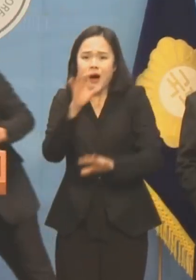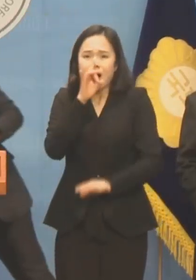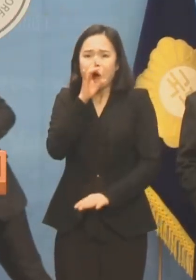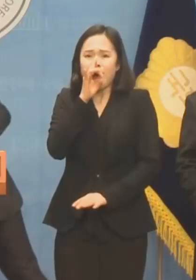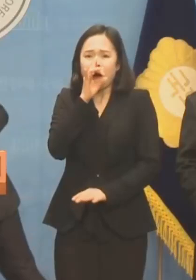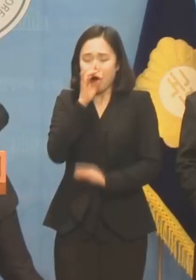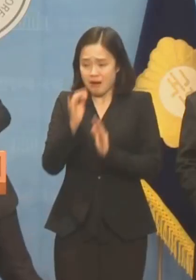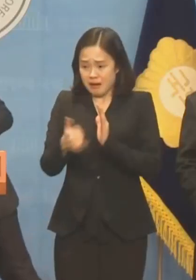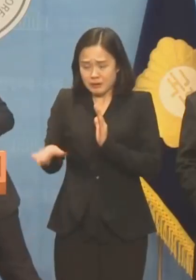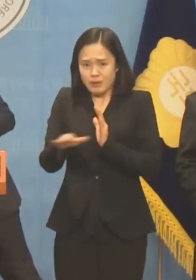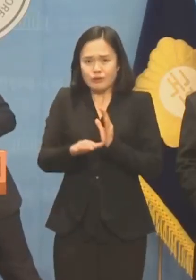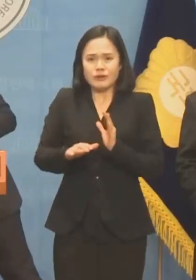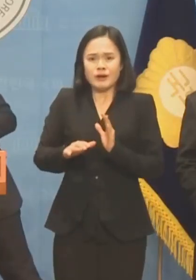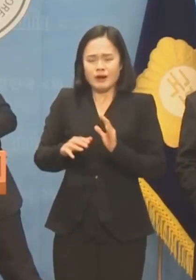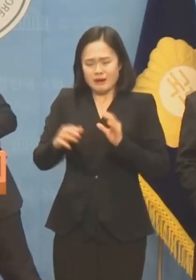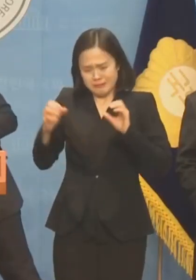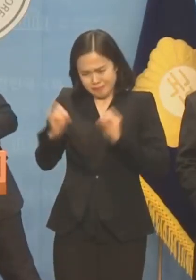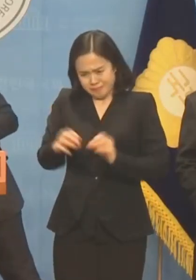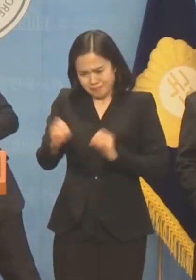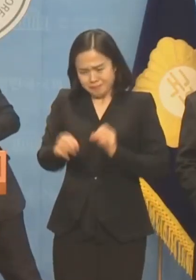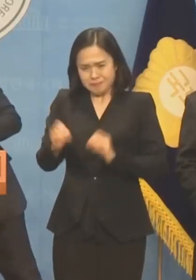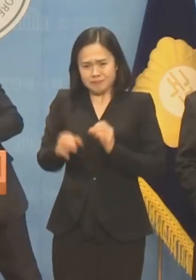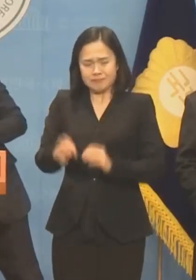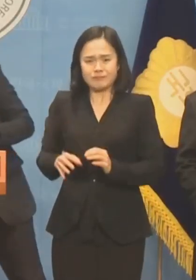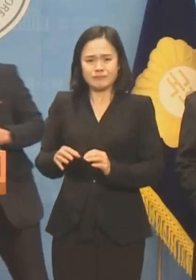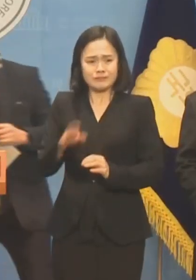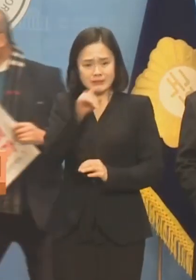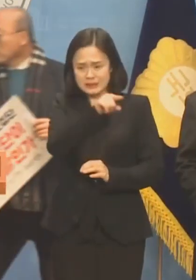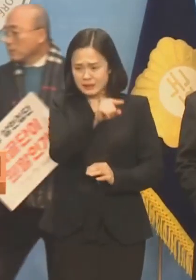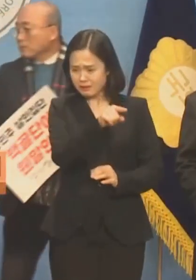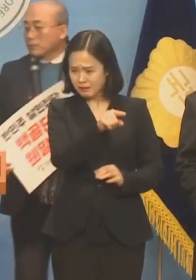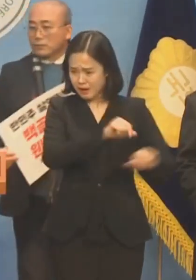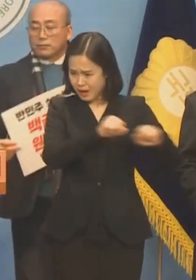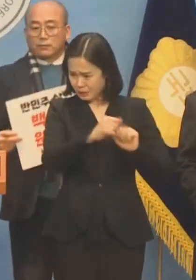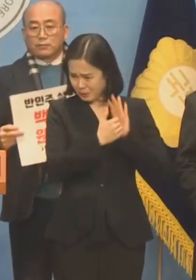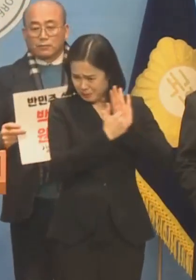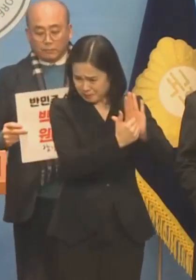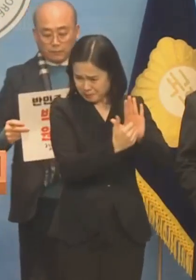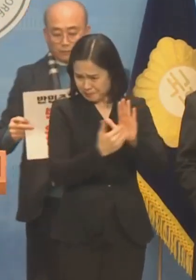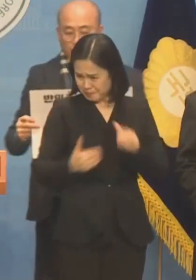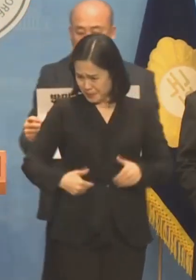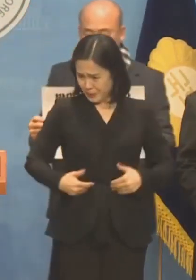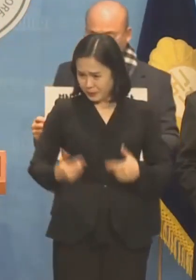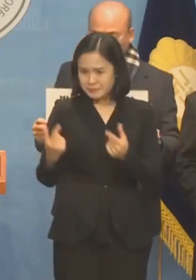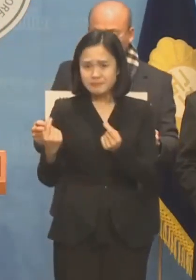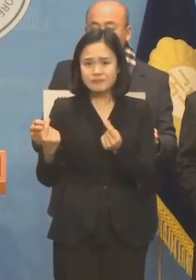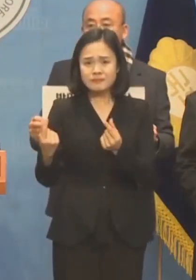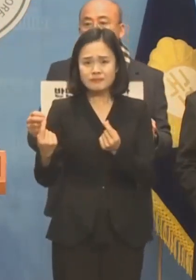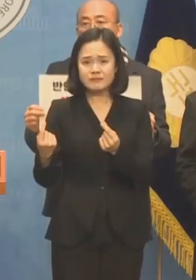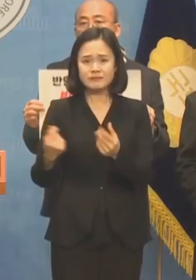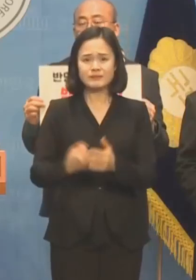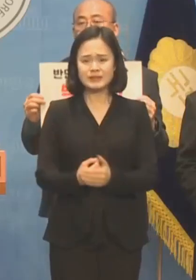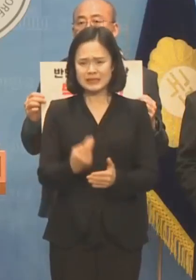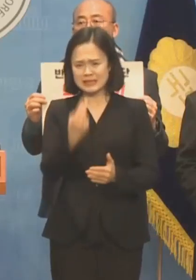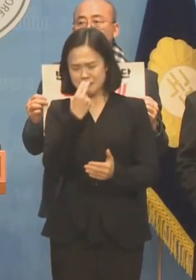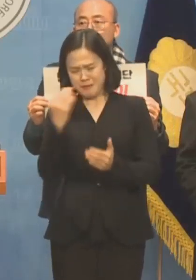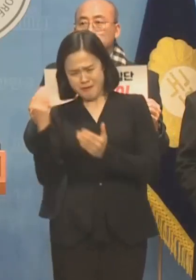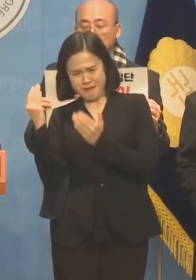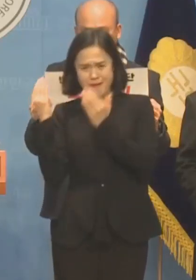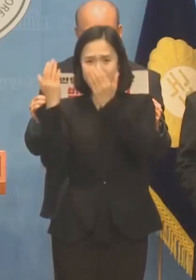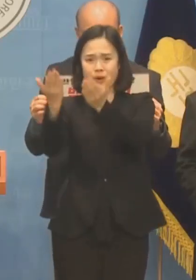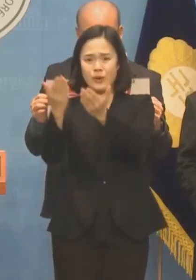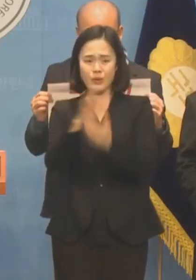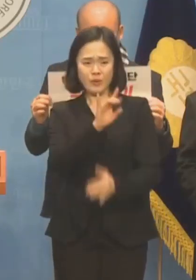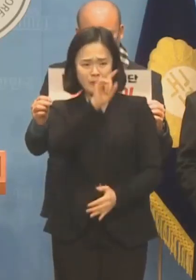했습니다. 우리 가족이 그 백골단을 막겠다고 막아서 기어코 우리 목숨을 걸고 그 백골단은